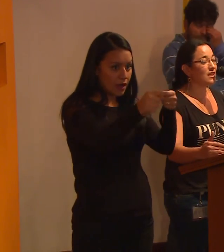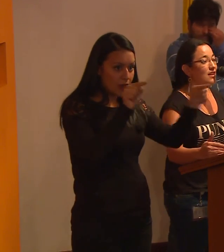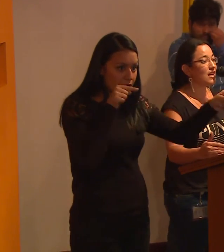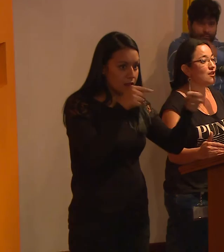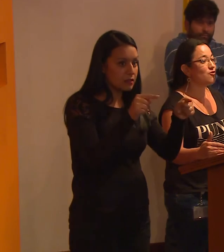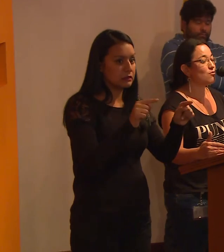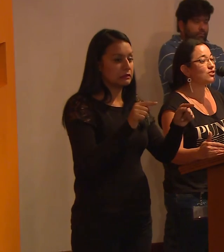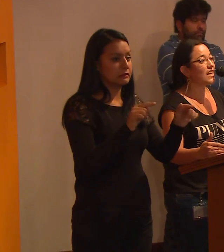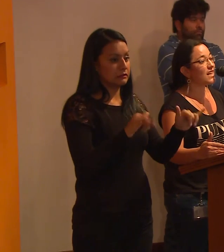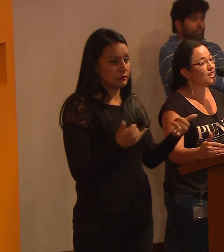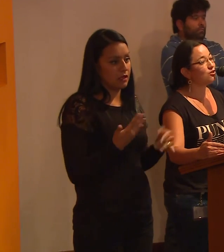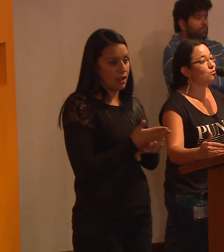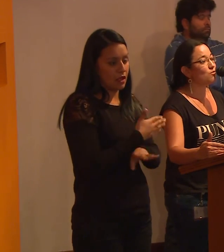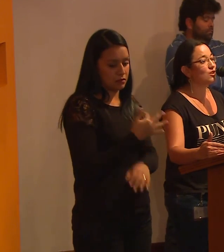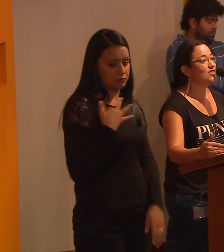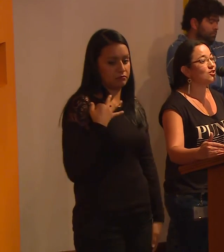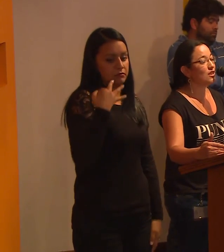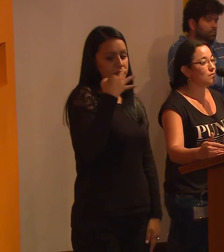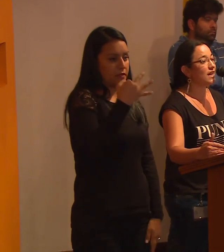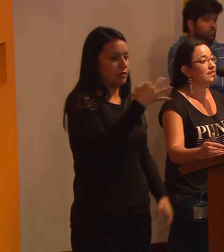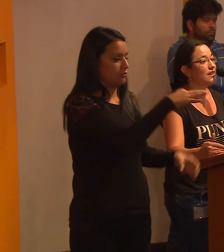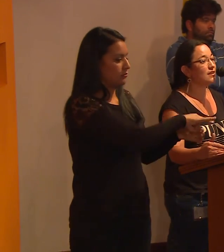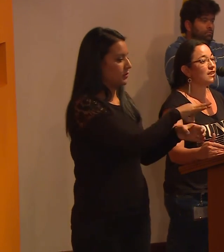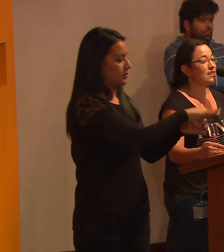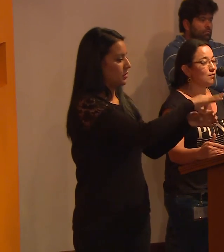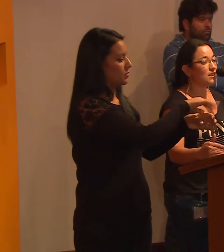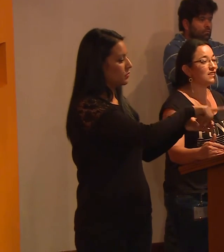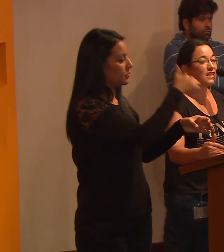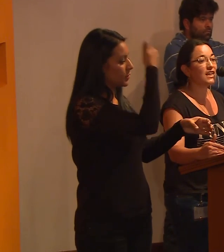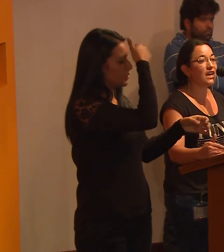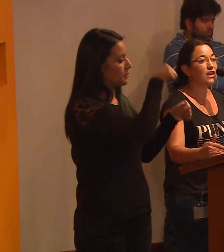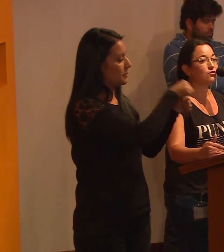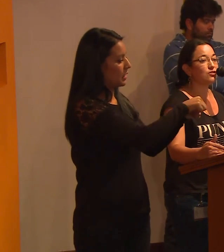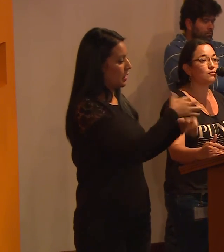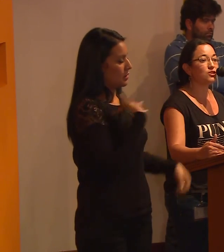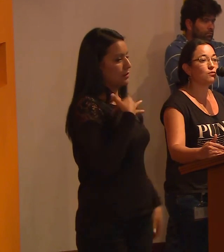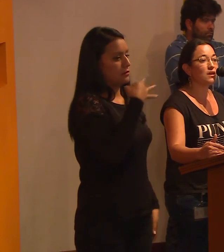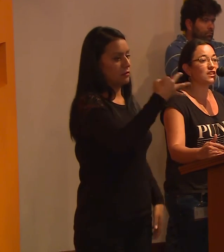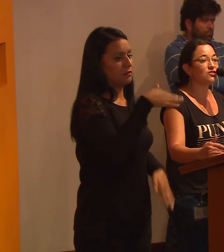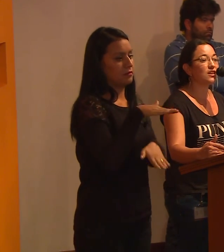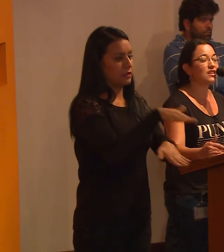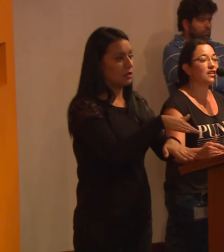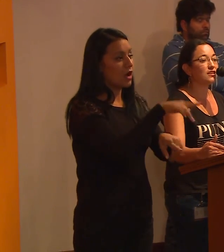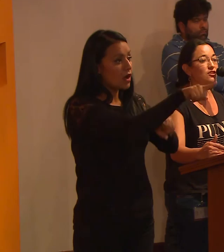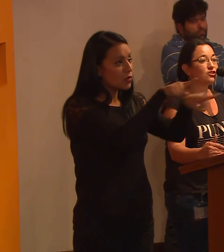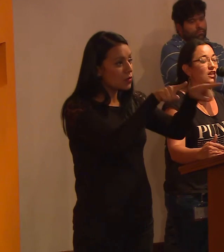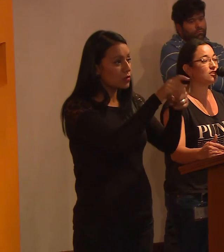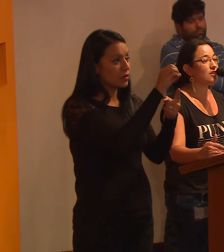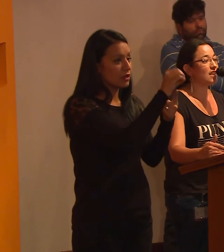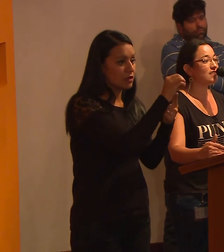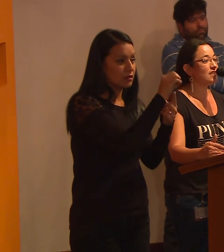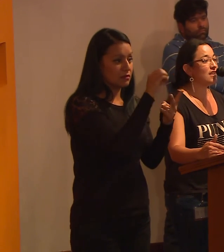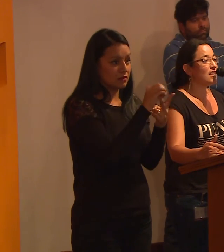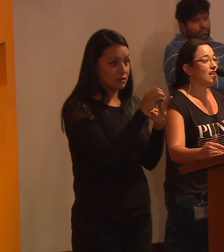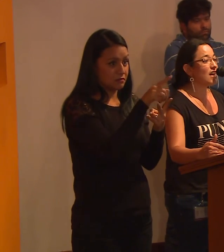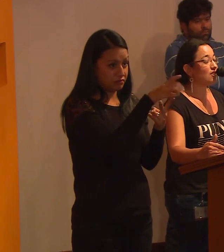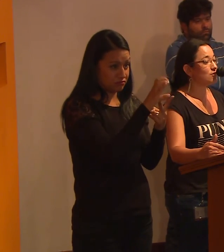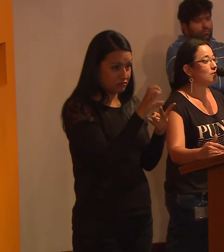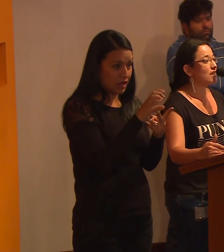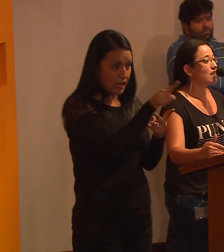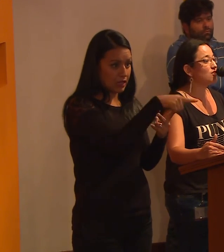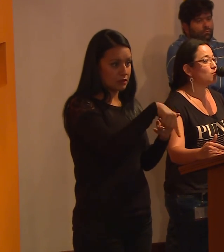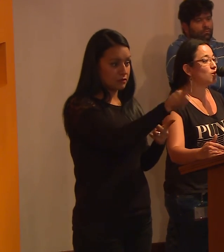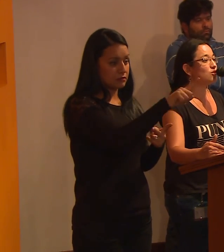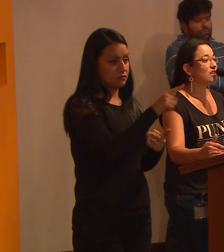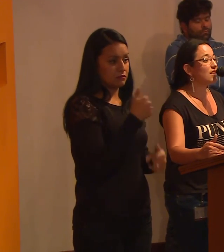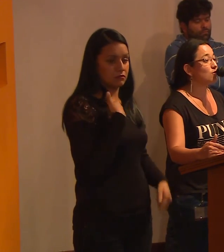si bien fuimos elegidos por votación de planta, también sé que algunos de mis compañeros catedráticos y ocasionales